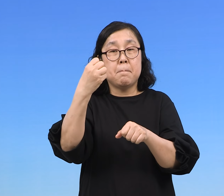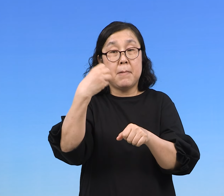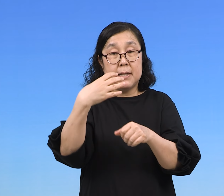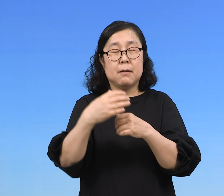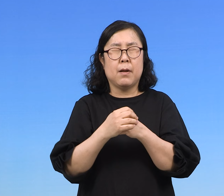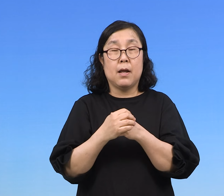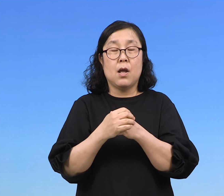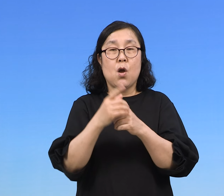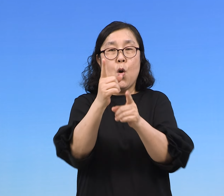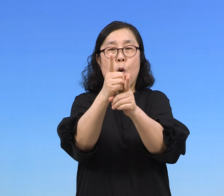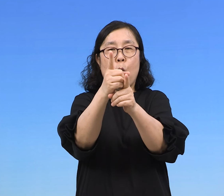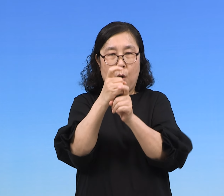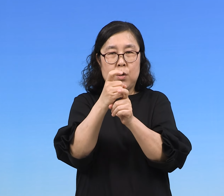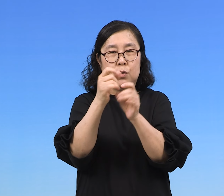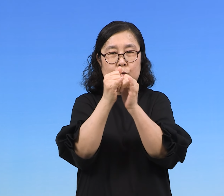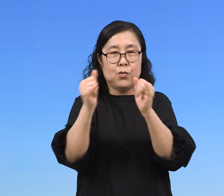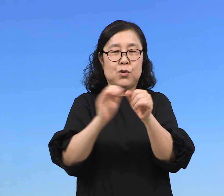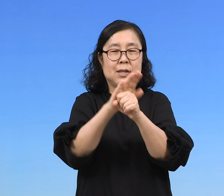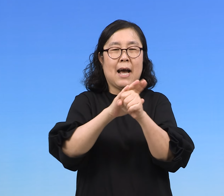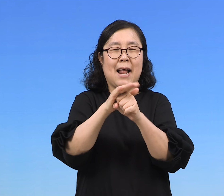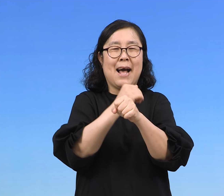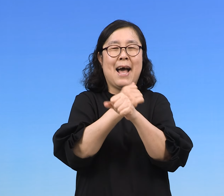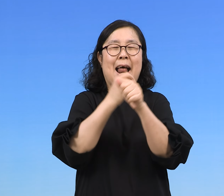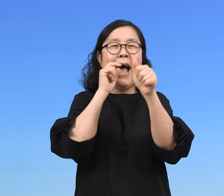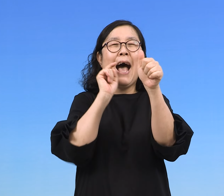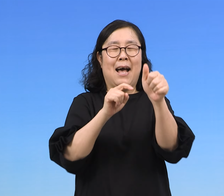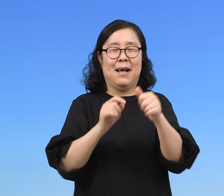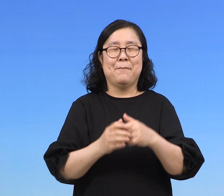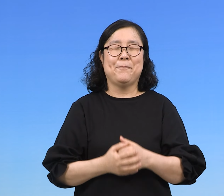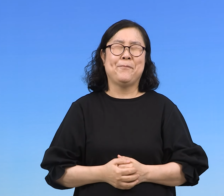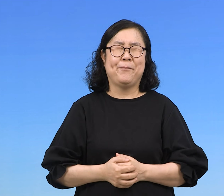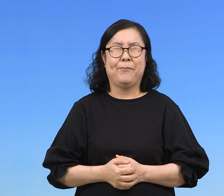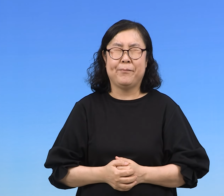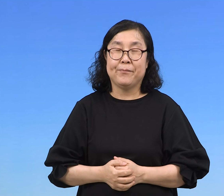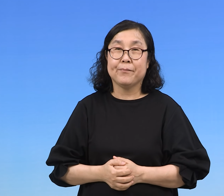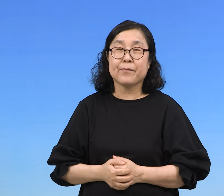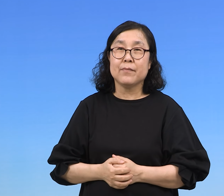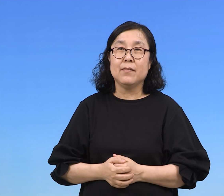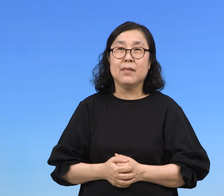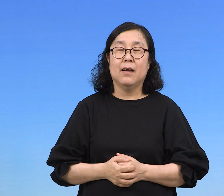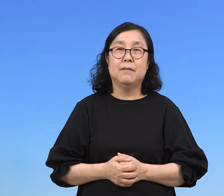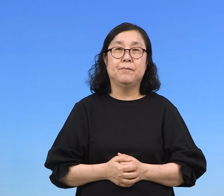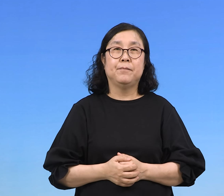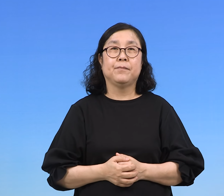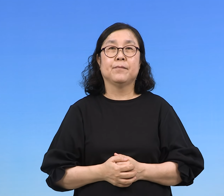목사님 말씀의 주제가 원수를 사랑하라였어.